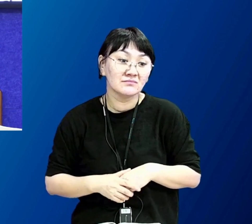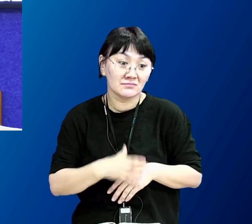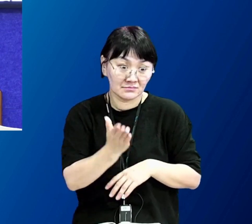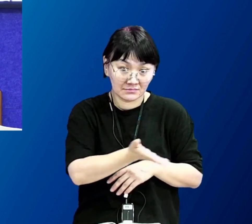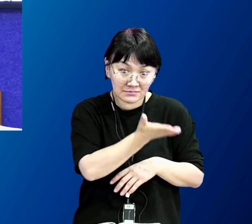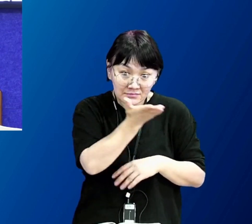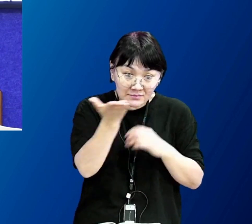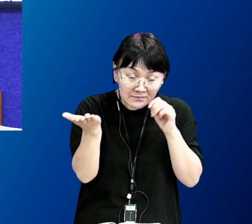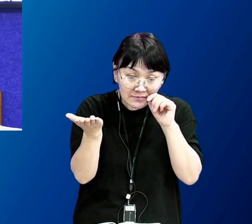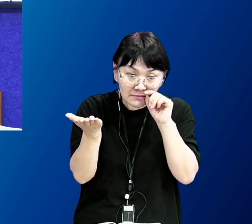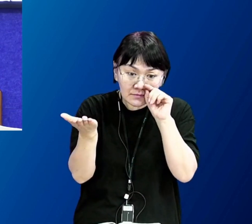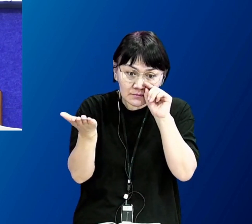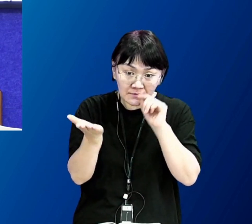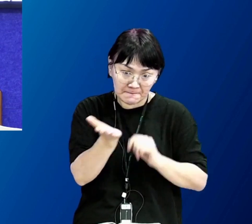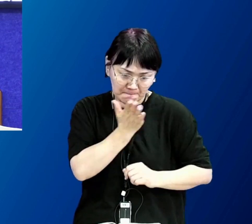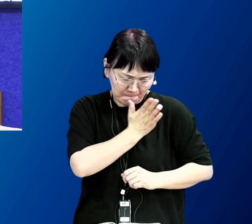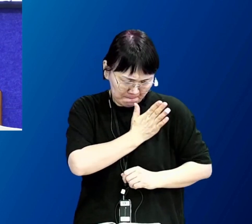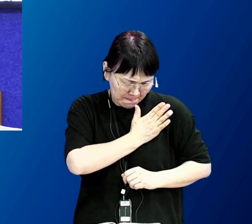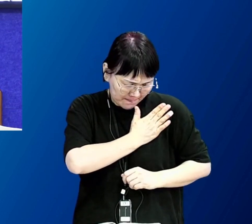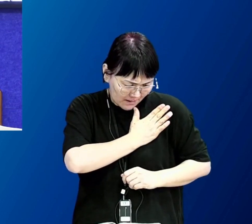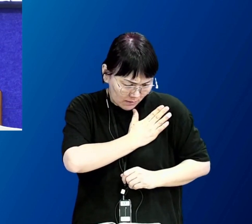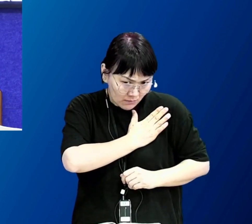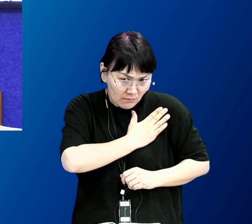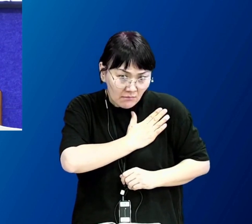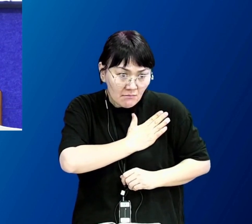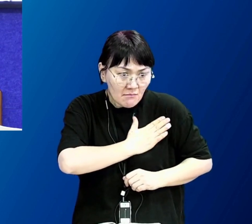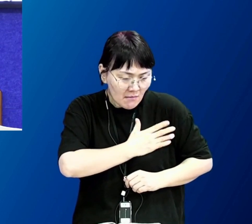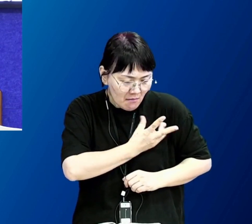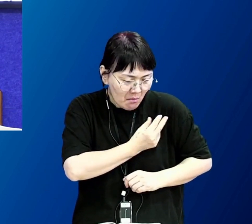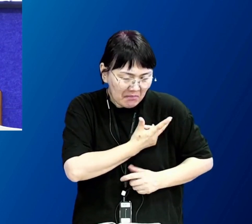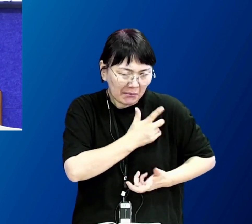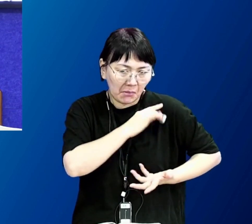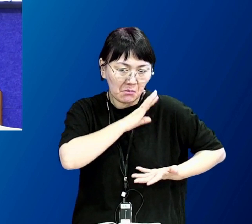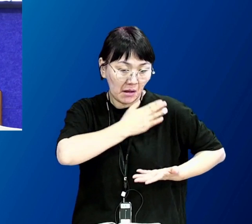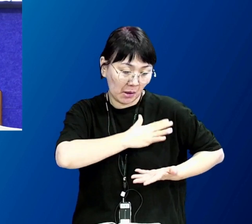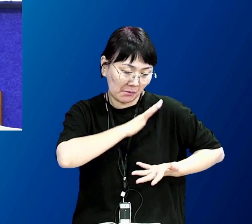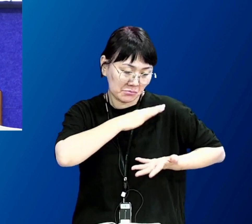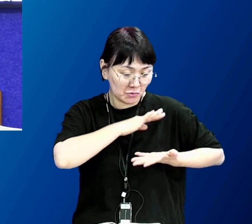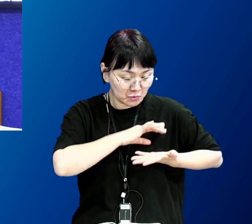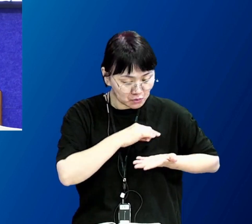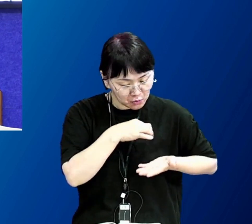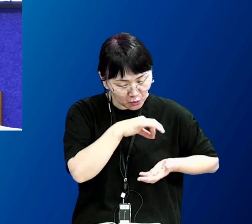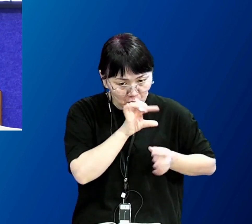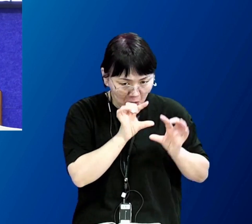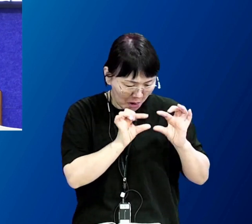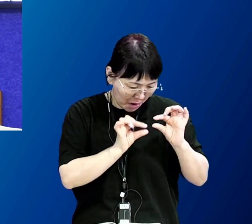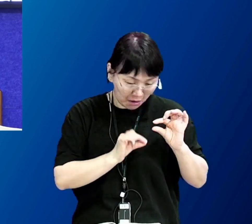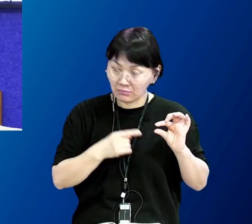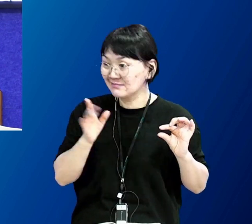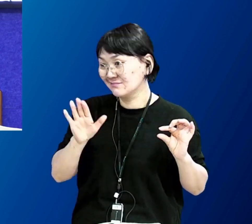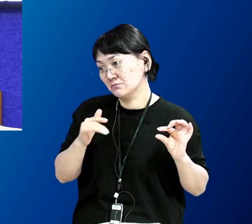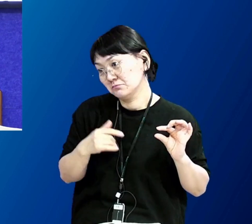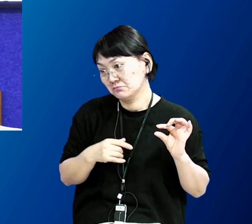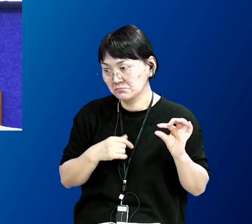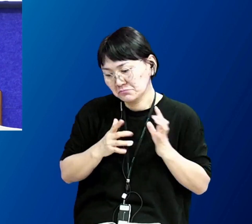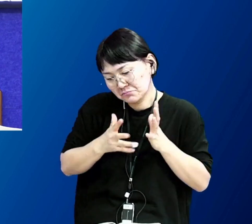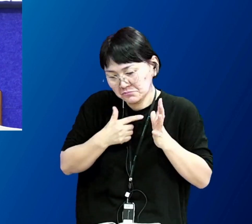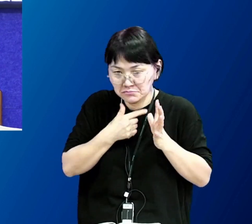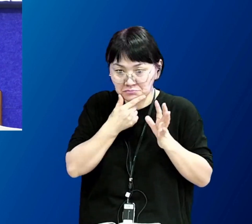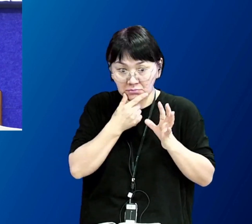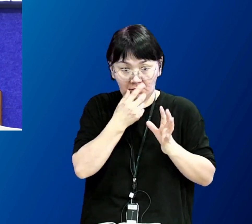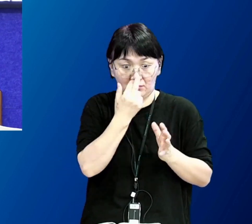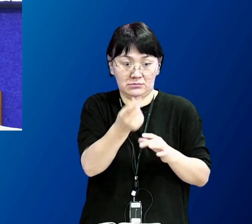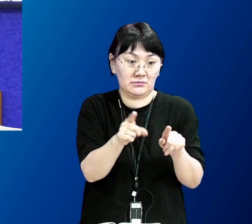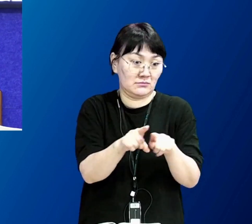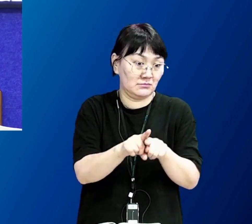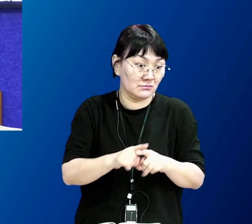Бидэнд тэр хайр гэдэг зүйл тэр хэмжээгээр багаага очирсан тэр баг. Тиймээс энэ хайрыг юу юм бол